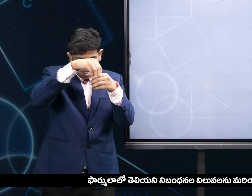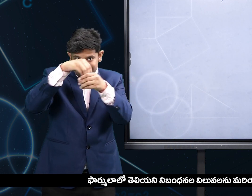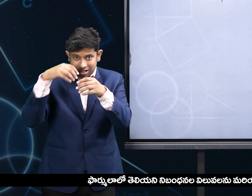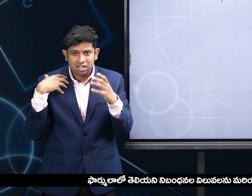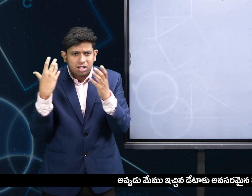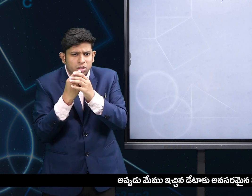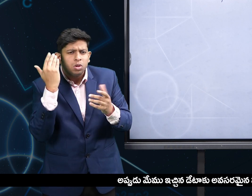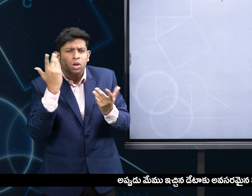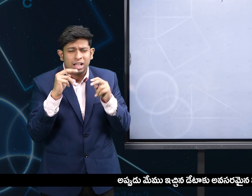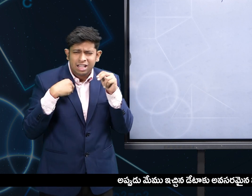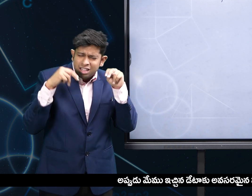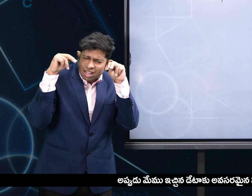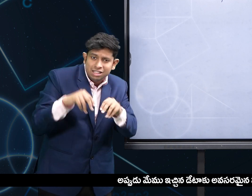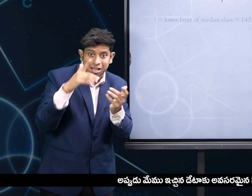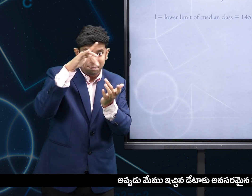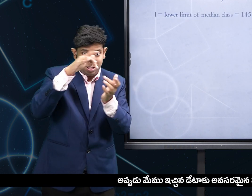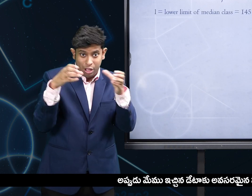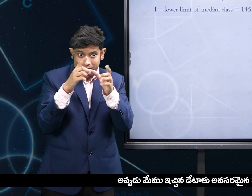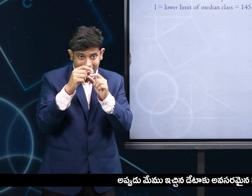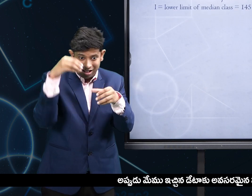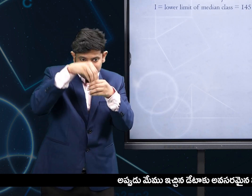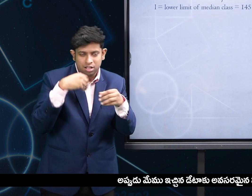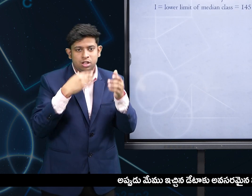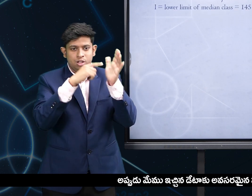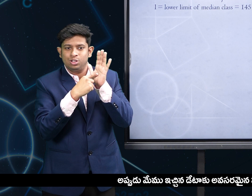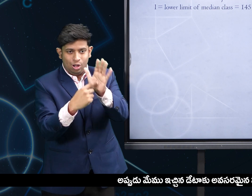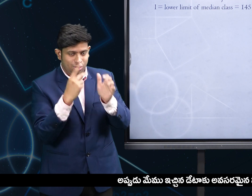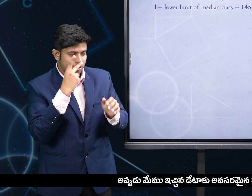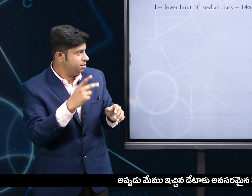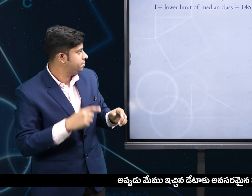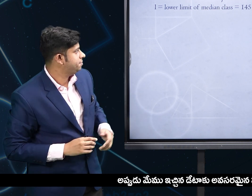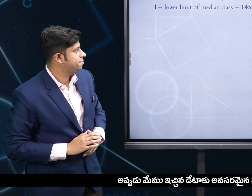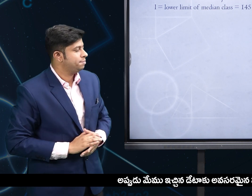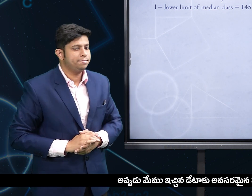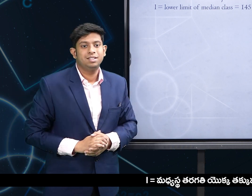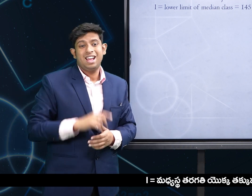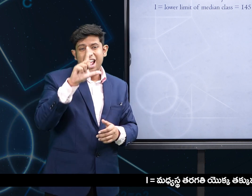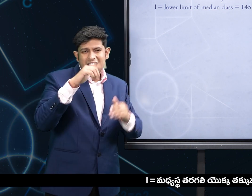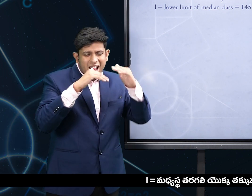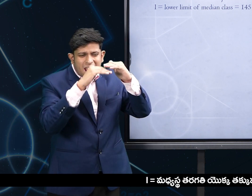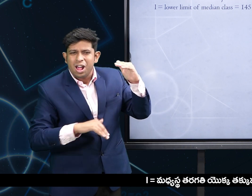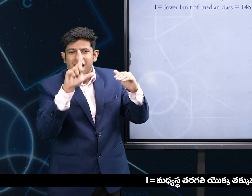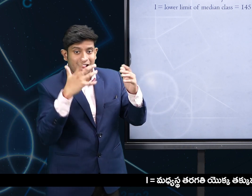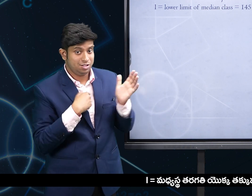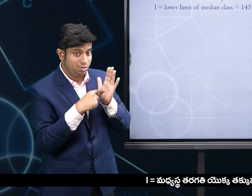కనుగొనండి. అప్పుడు మనం ఇచ్చిన డేటాకు అవసరమైన మధ్యస్థాన్ని పొందుతాము. L =